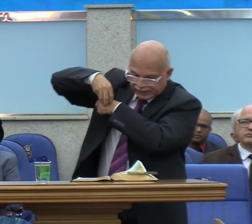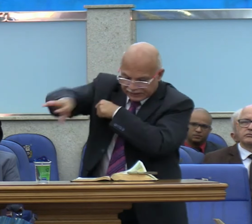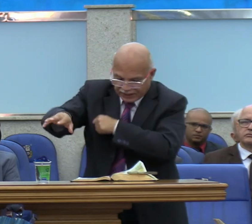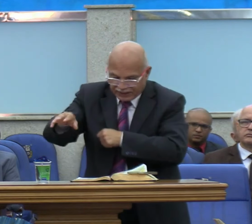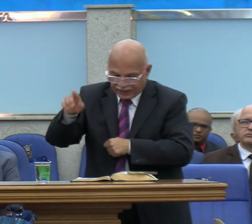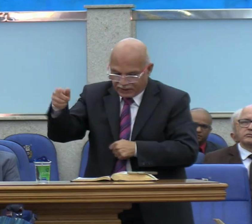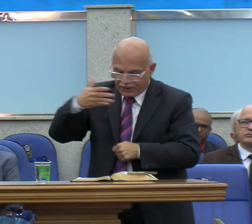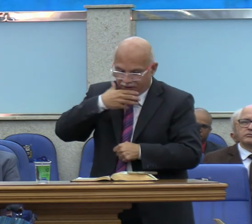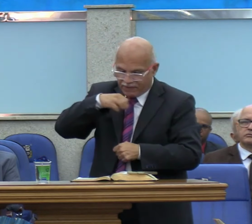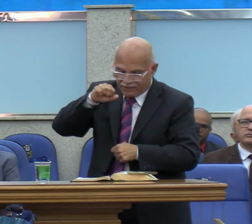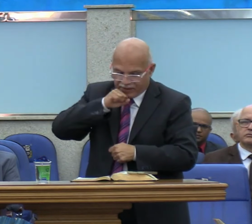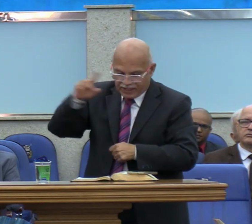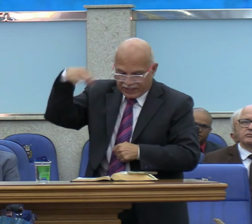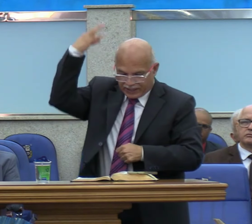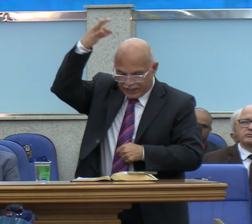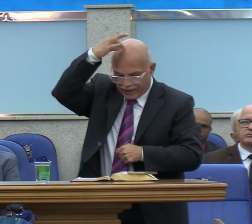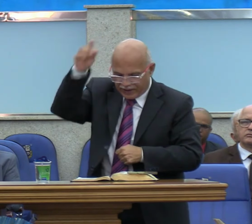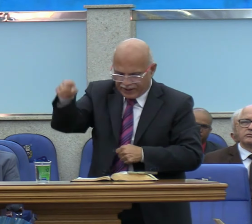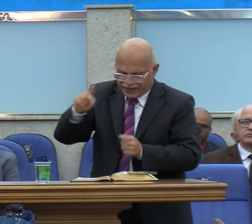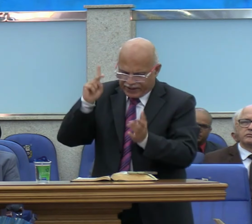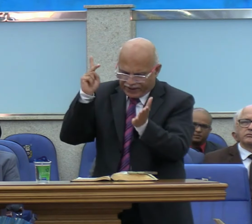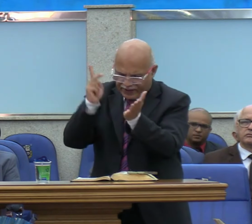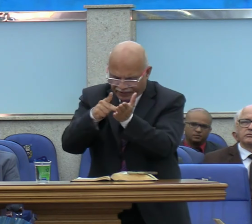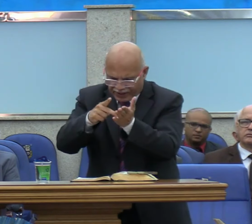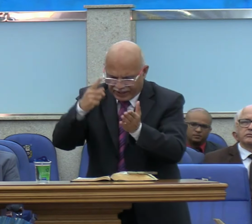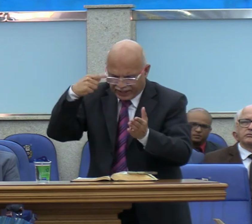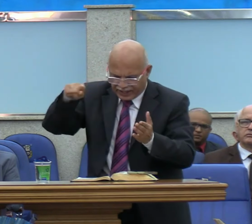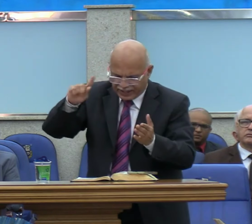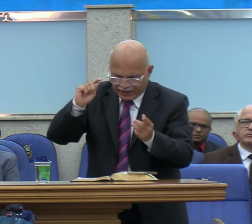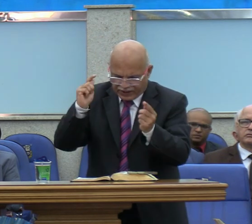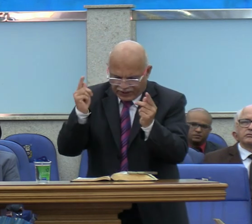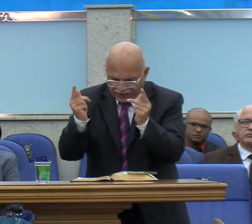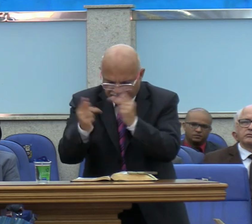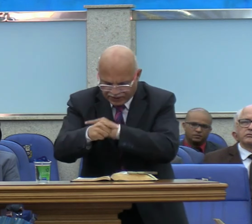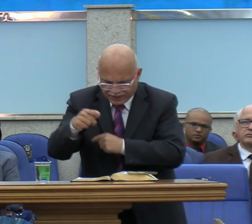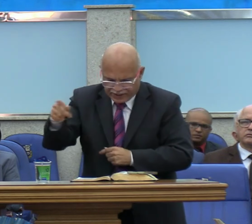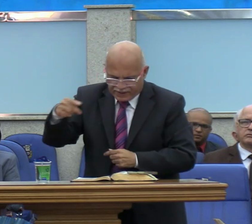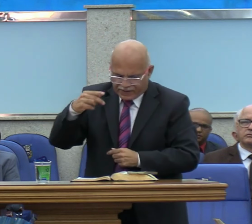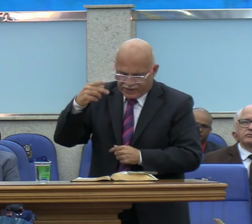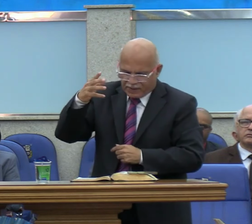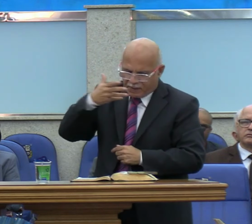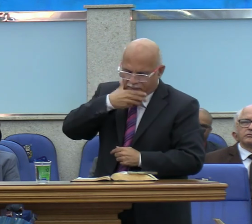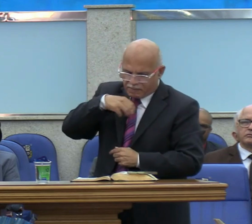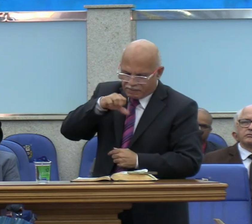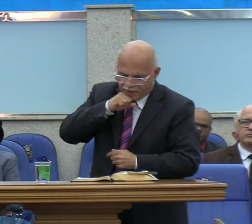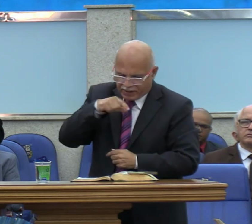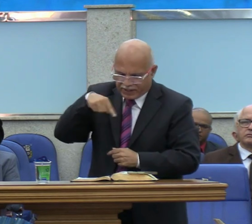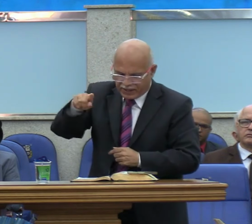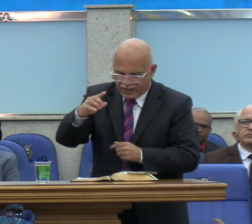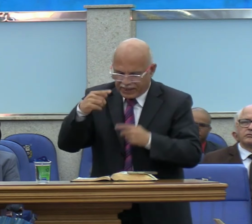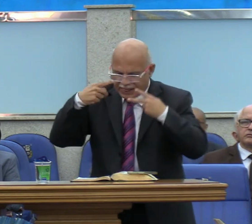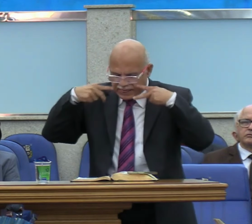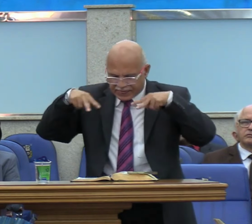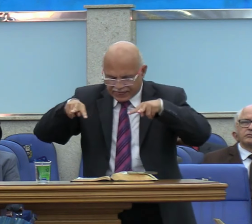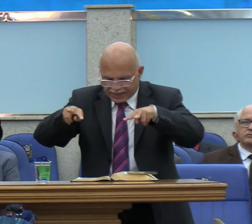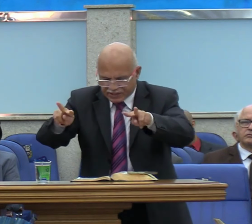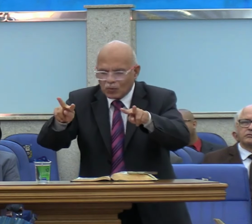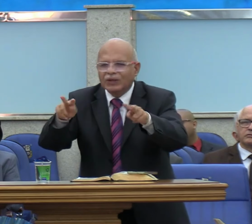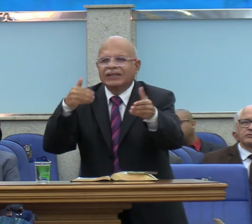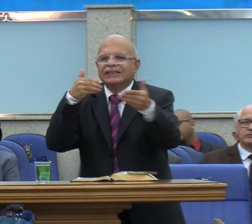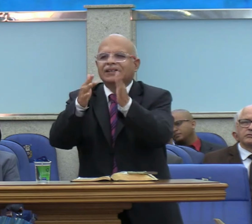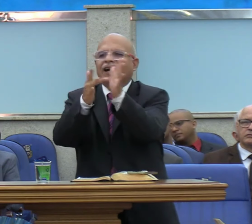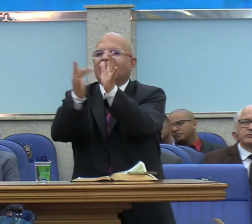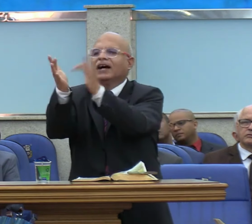que da parte do Pai eu hei de enviar, aquele Espírito de verdade que procede do Pai, em mim,